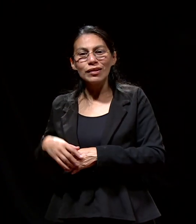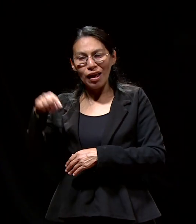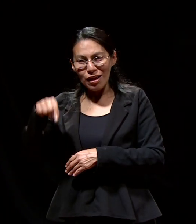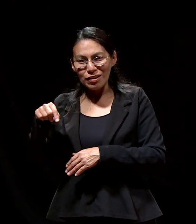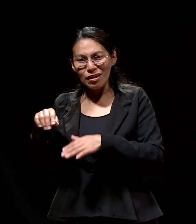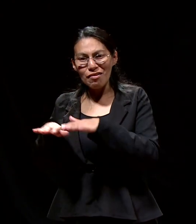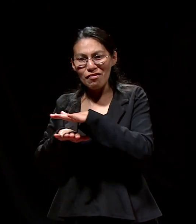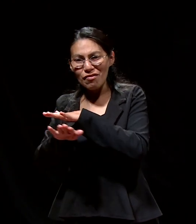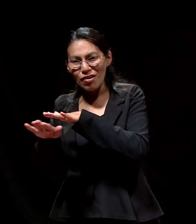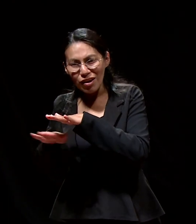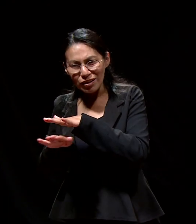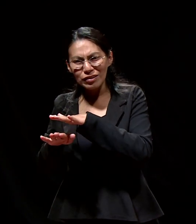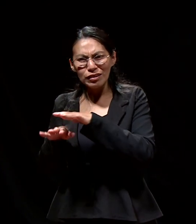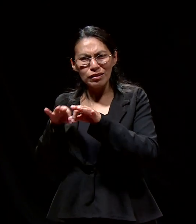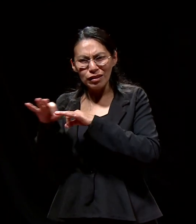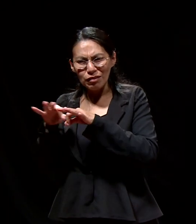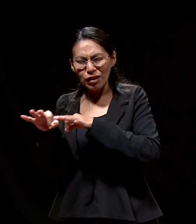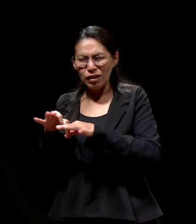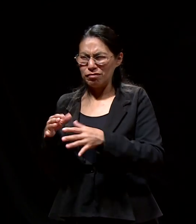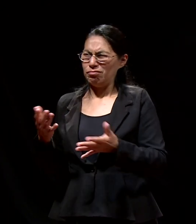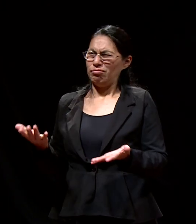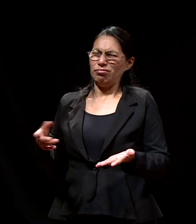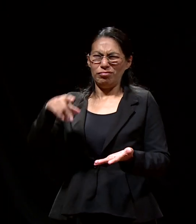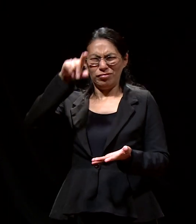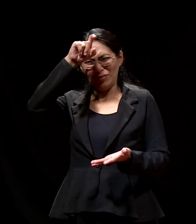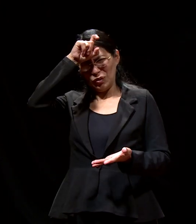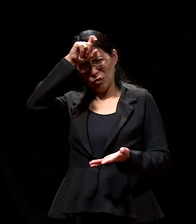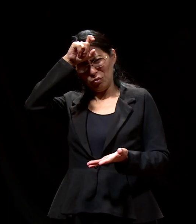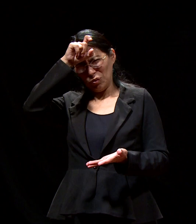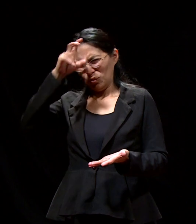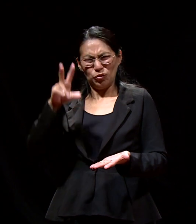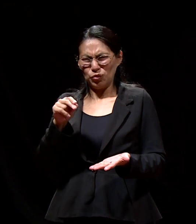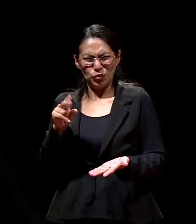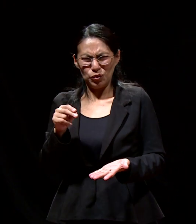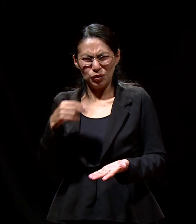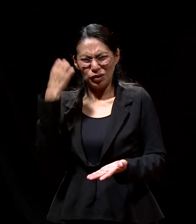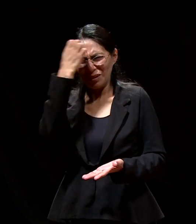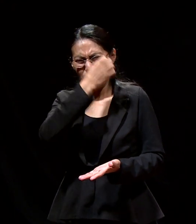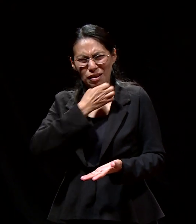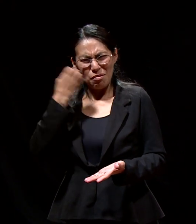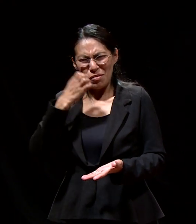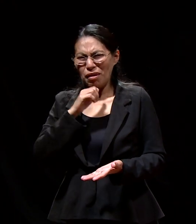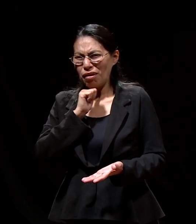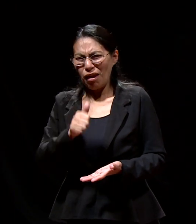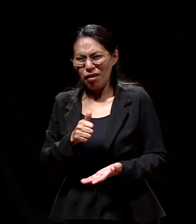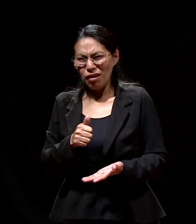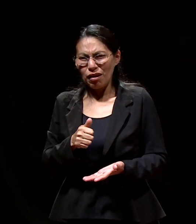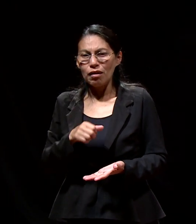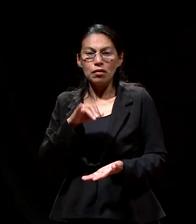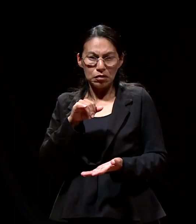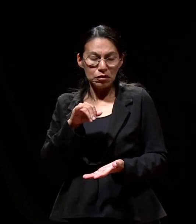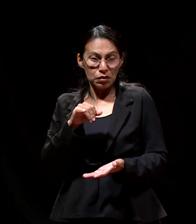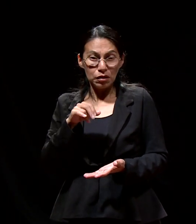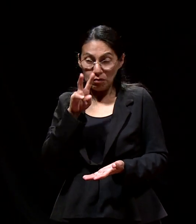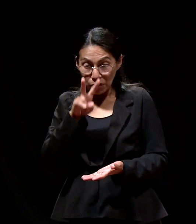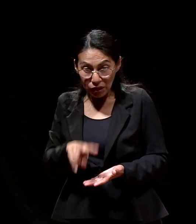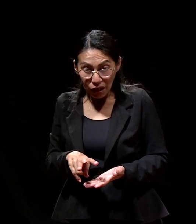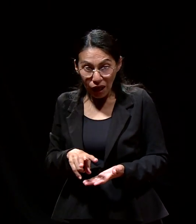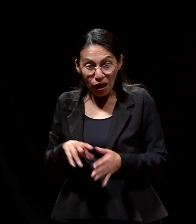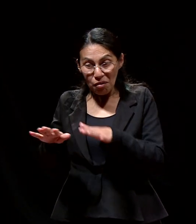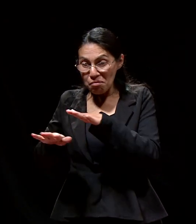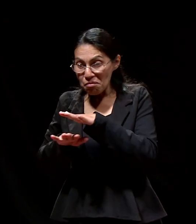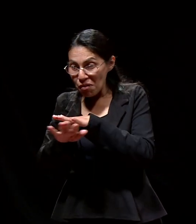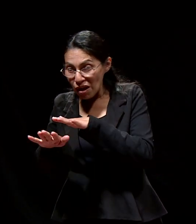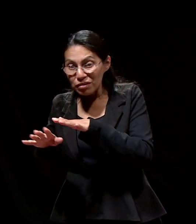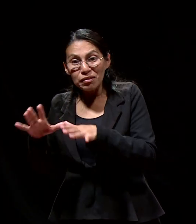es de base de base eso no puede ser porque nosotros no hicimos el examen sí es cierto es